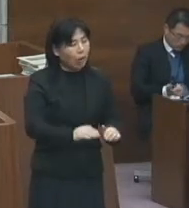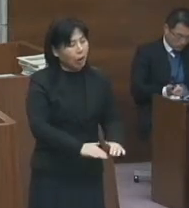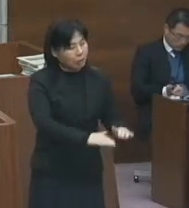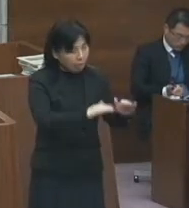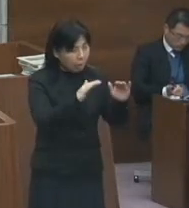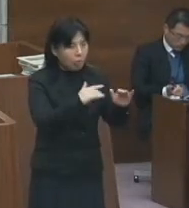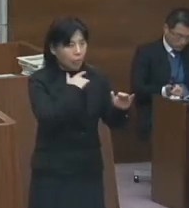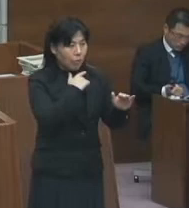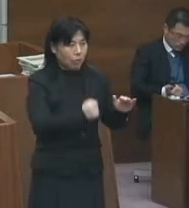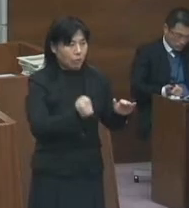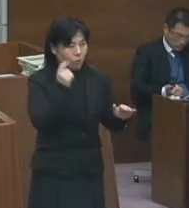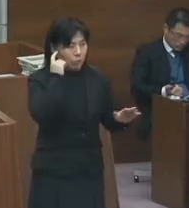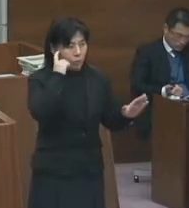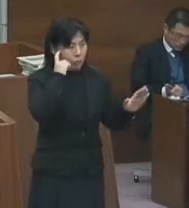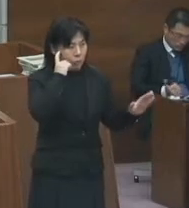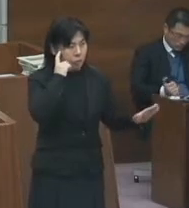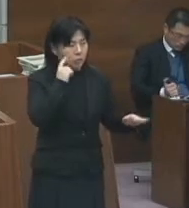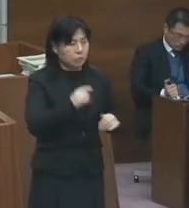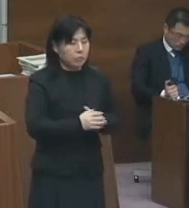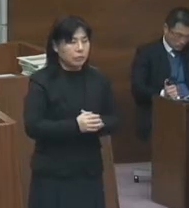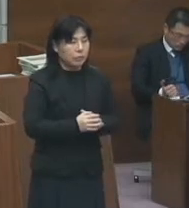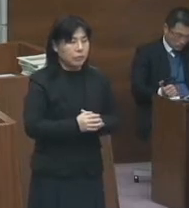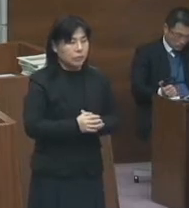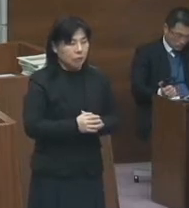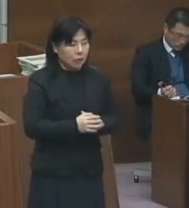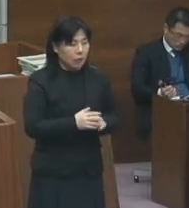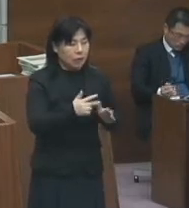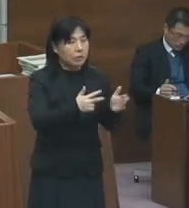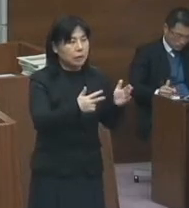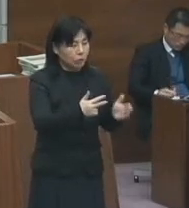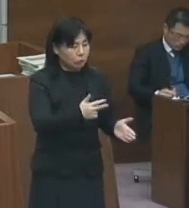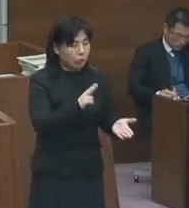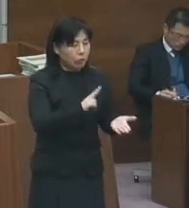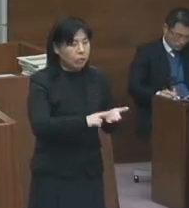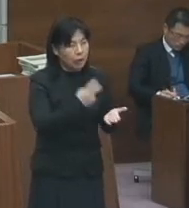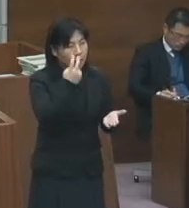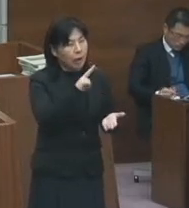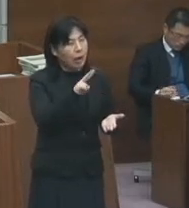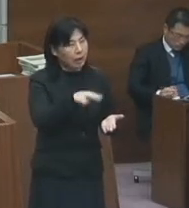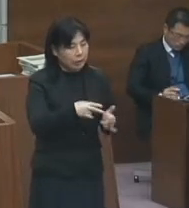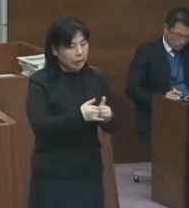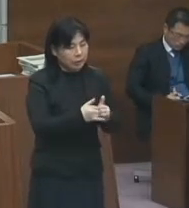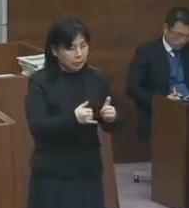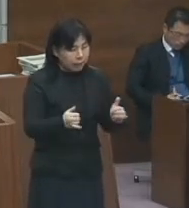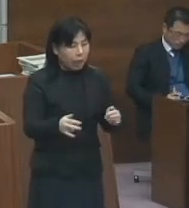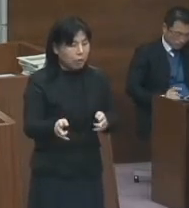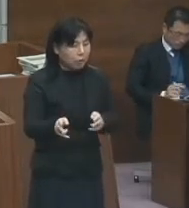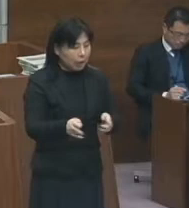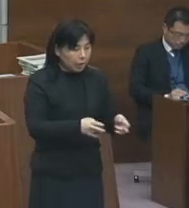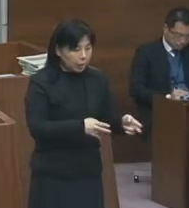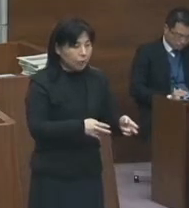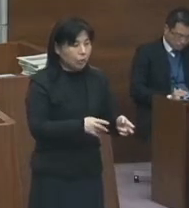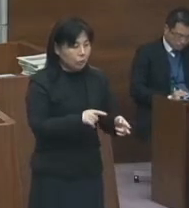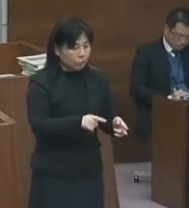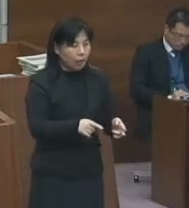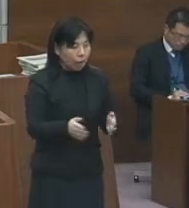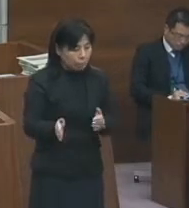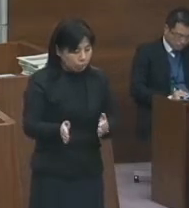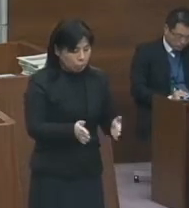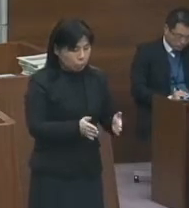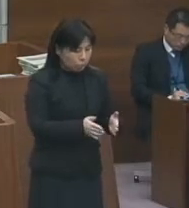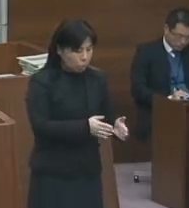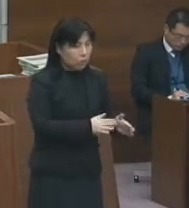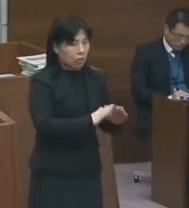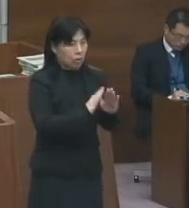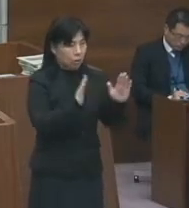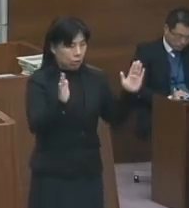ものであります。そのような中、施設の指定管理者制度導入に向けた動きが進められています。直営だ